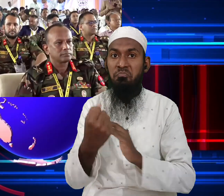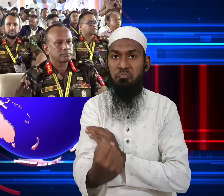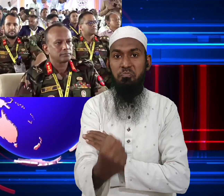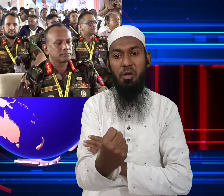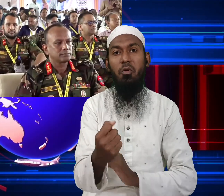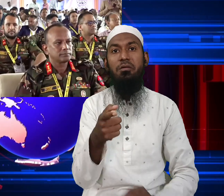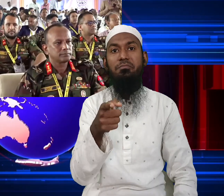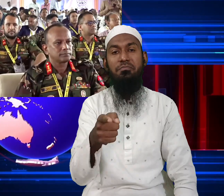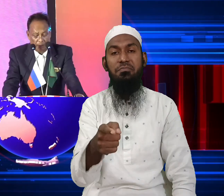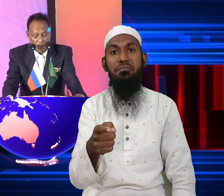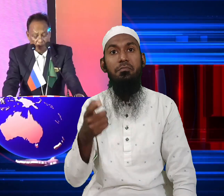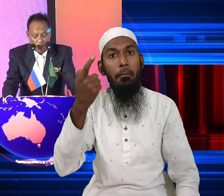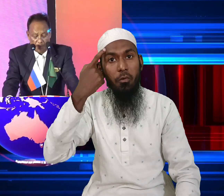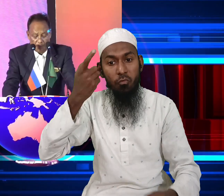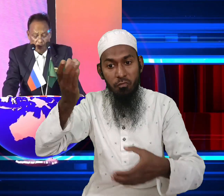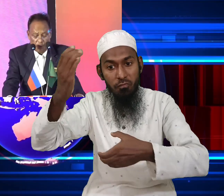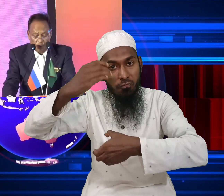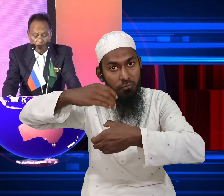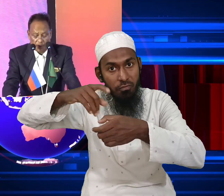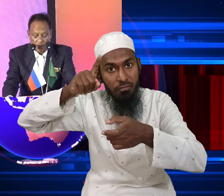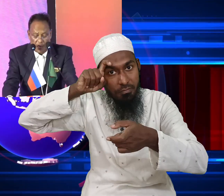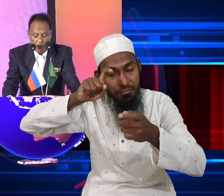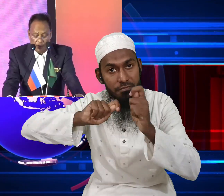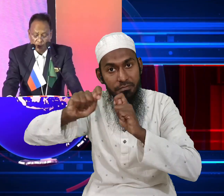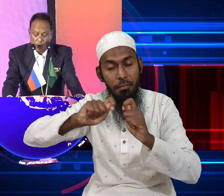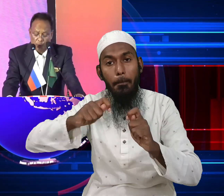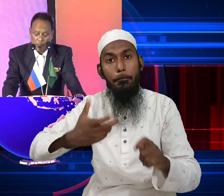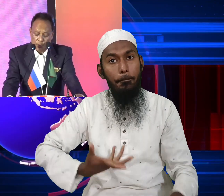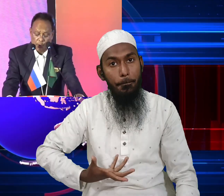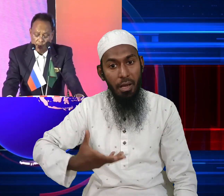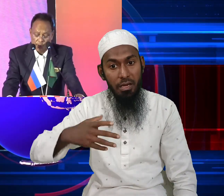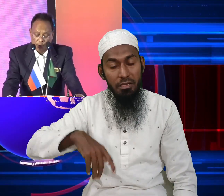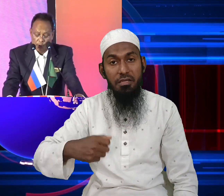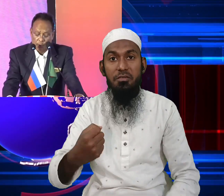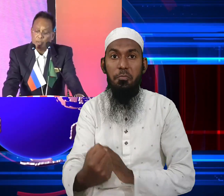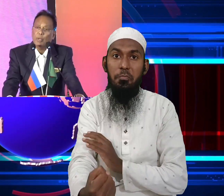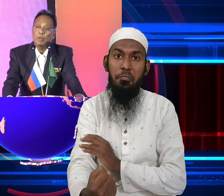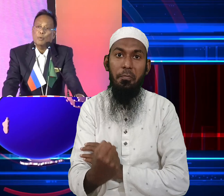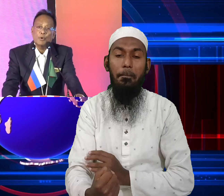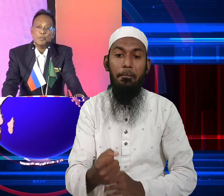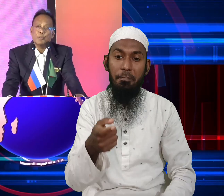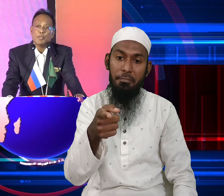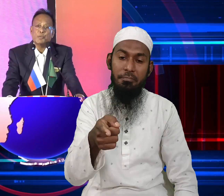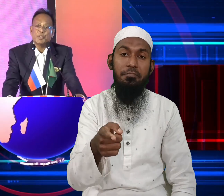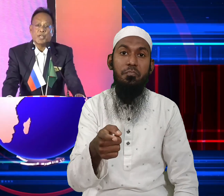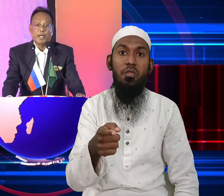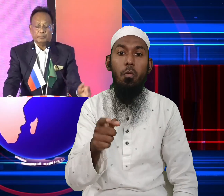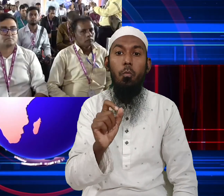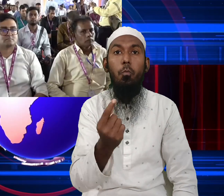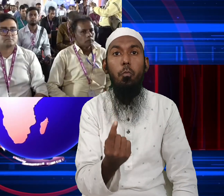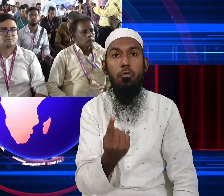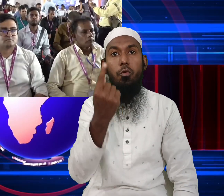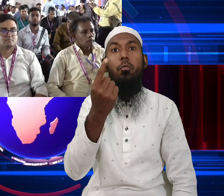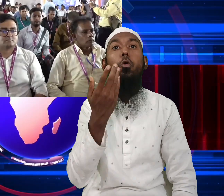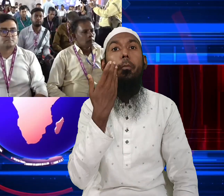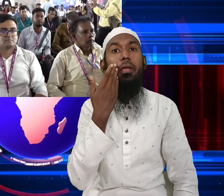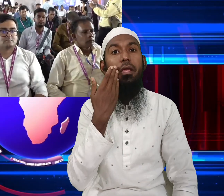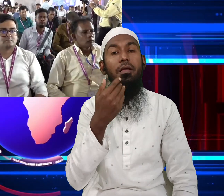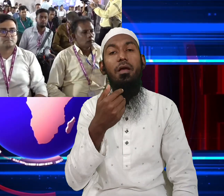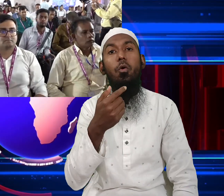মন্ত্রী। বাংলাদেশে পারমাণবিক বিদ্যুৎ উৎপাদনের ধারণা প্রথম আলোচিত হয়েছিল 1961 সালে। 7ই